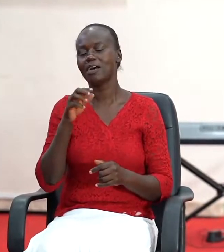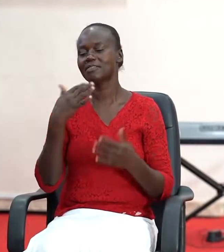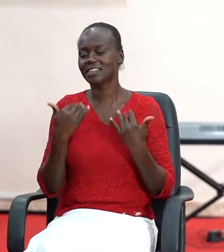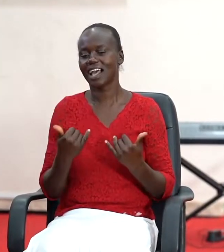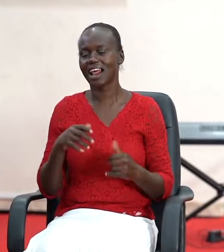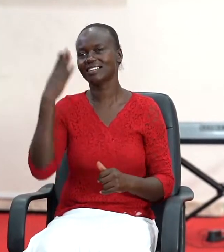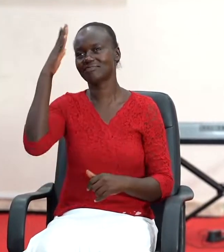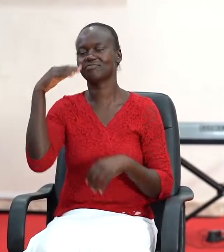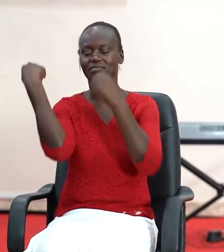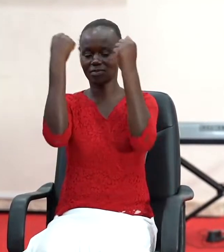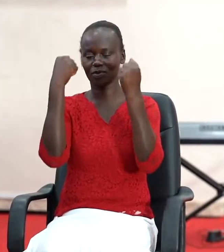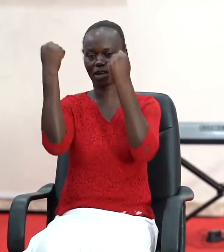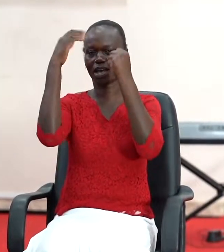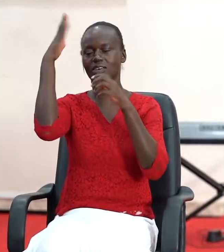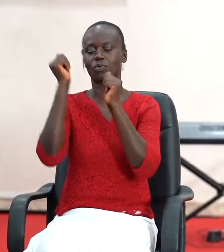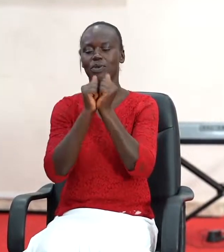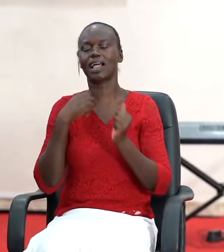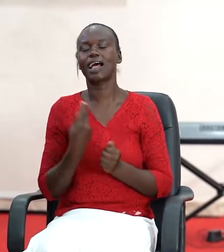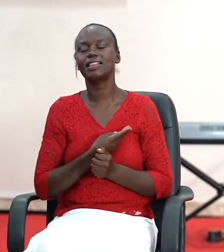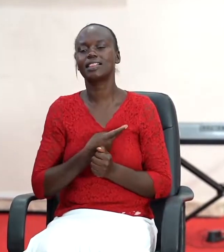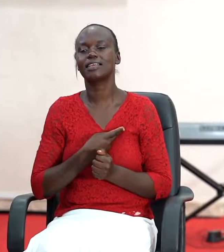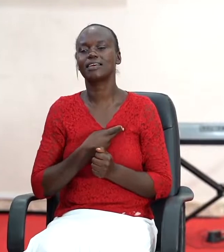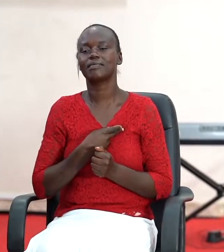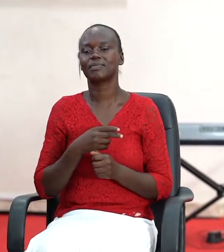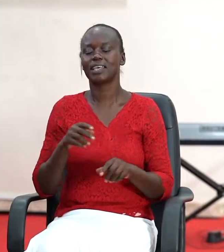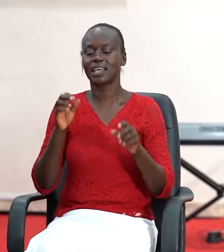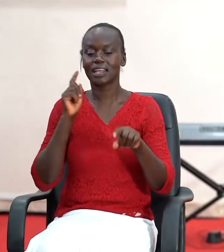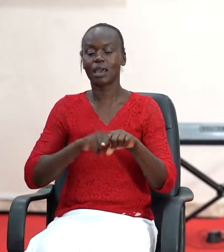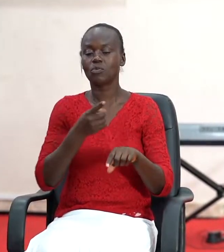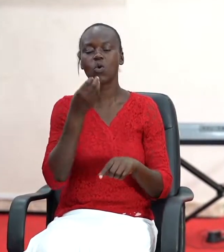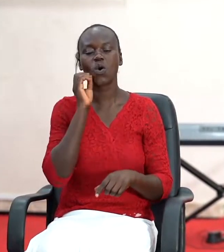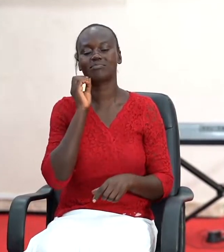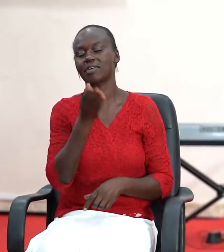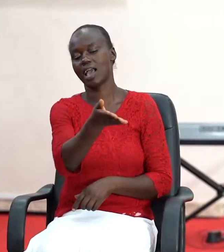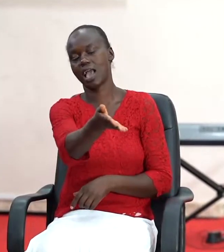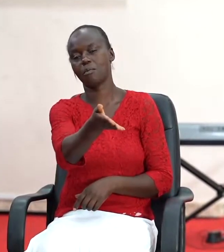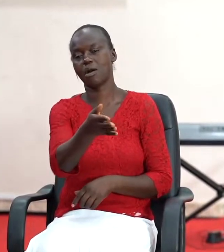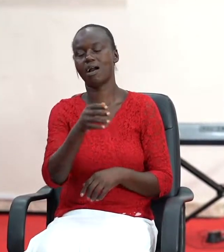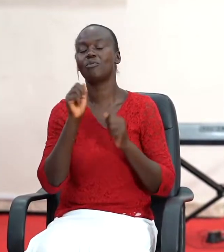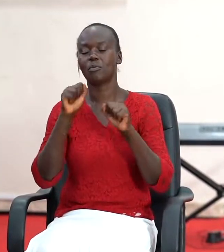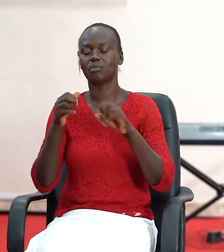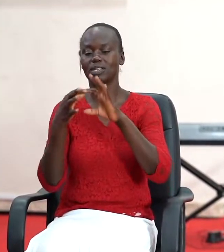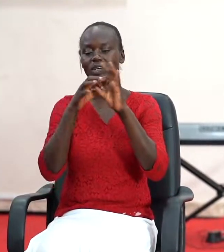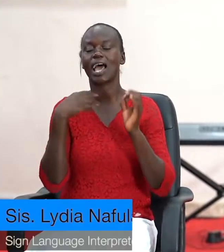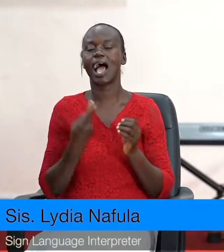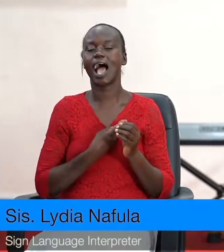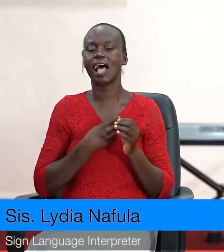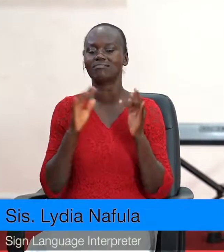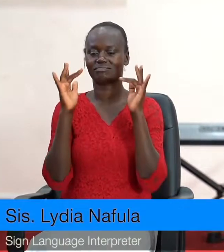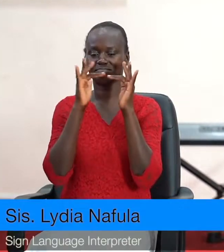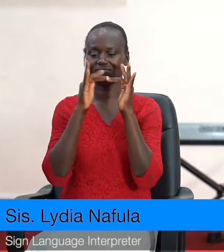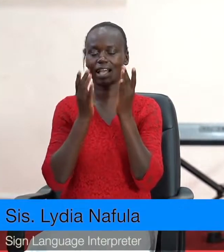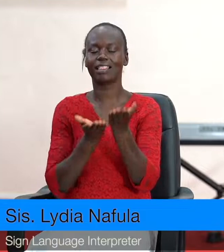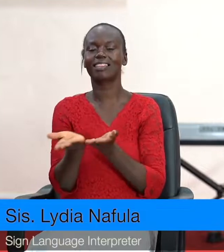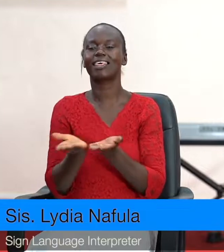amekuwa Ebeneza, amekuwa pamoja na sisi. Na hata ukiwa hapo home, you can join us for our online service.